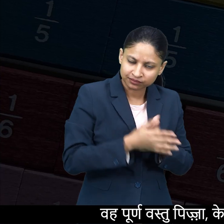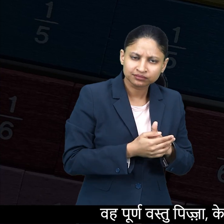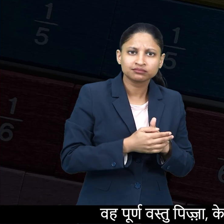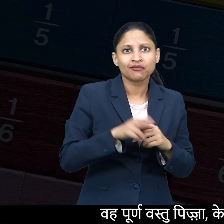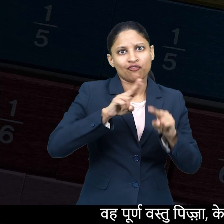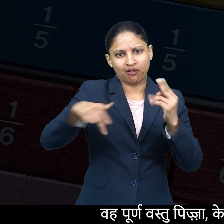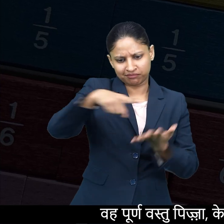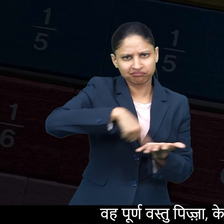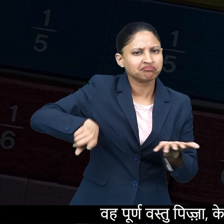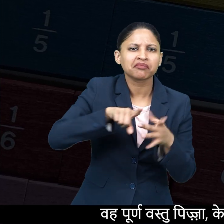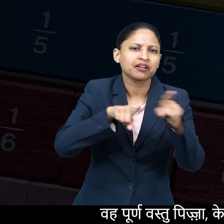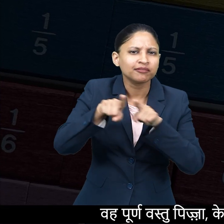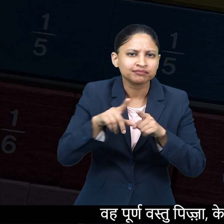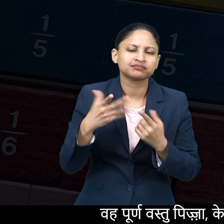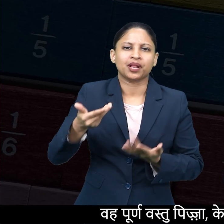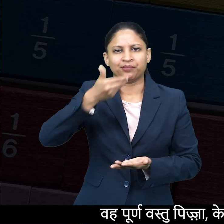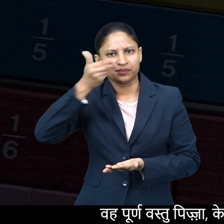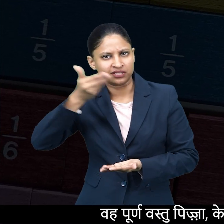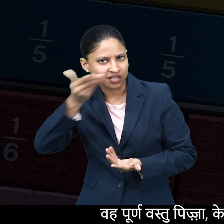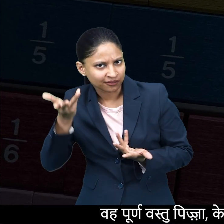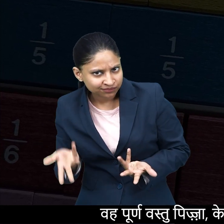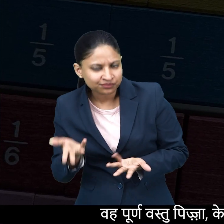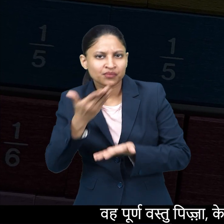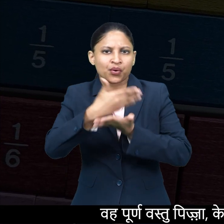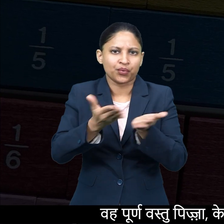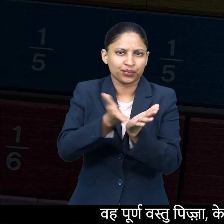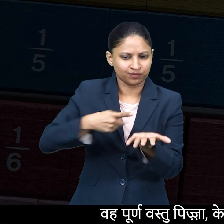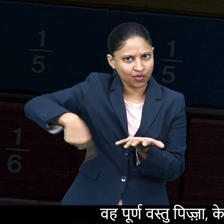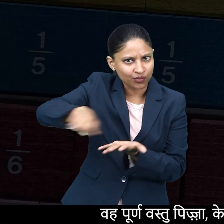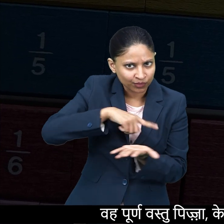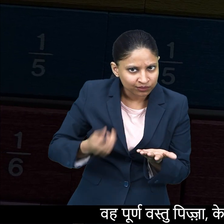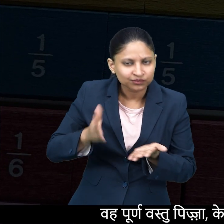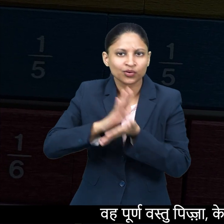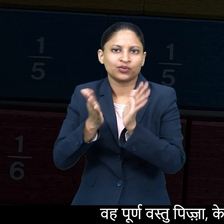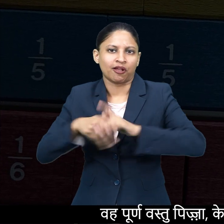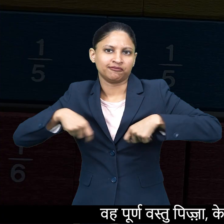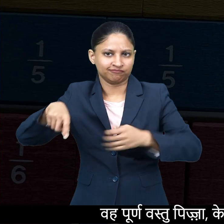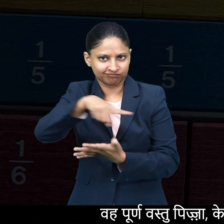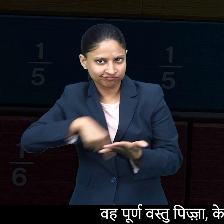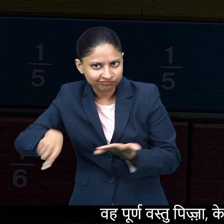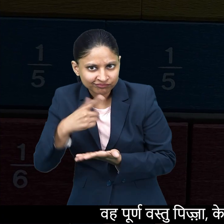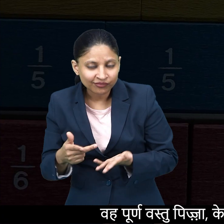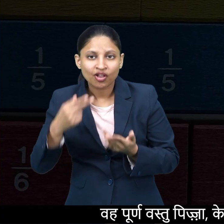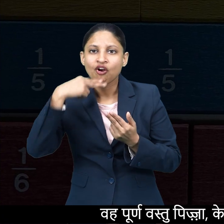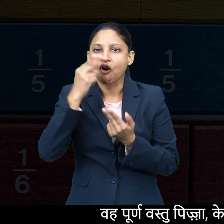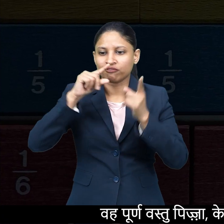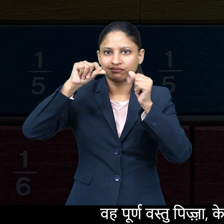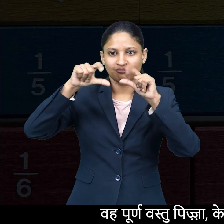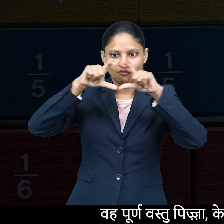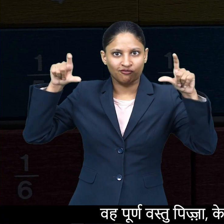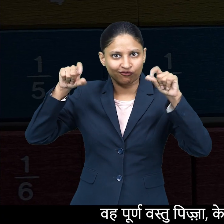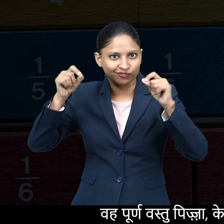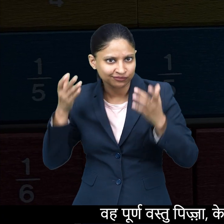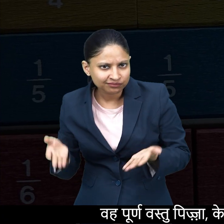वह पूर्ण वस्तु पिज्जा, केक, रोटी, चॉकलेट, बार या कुछ भी हो सकता है।